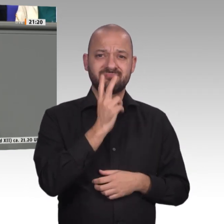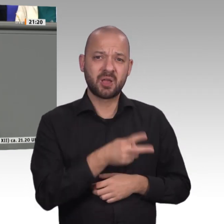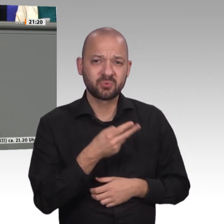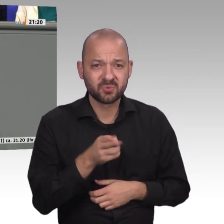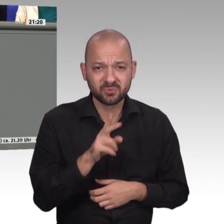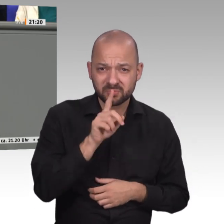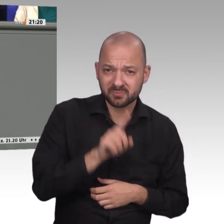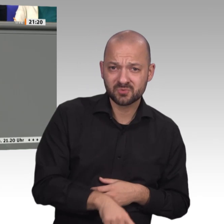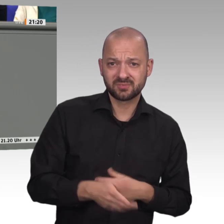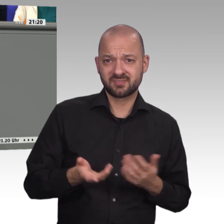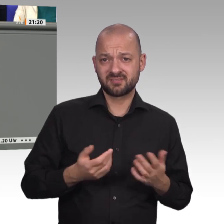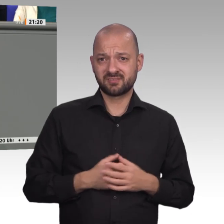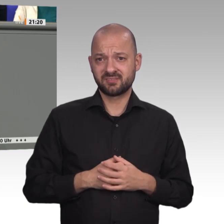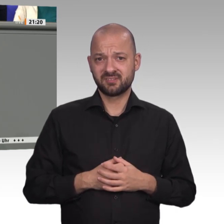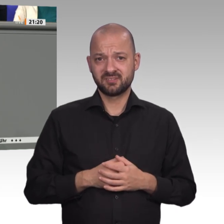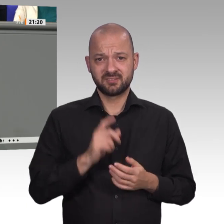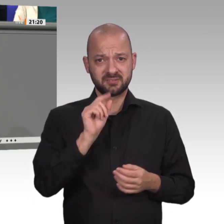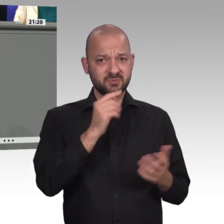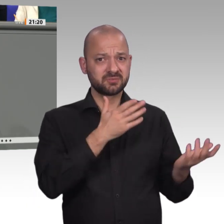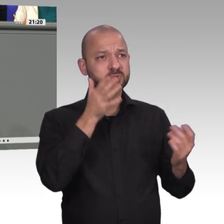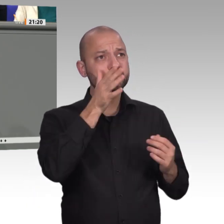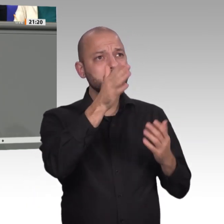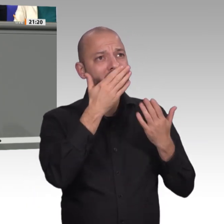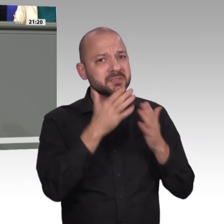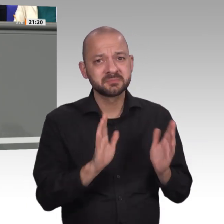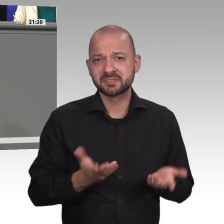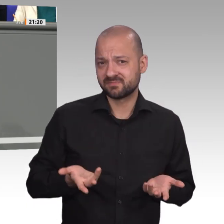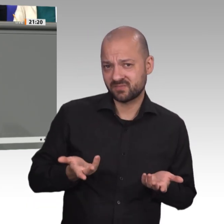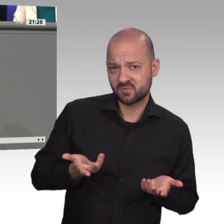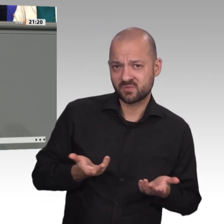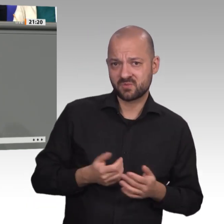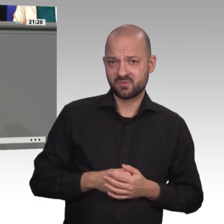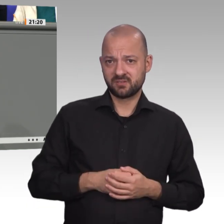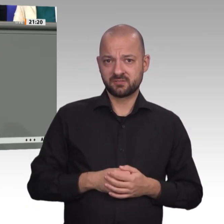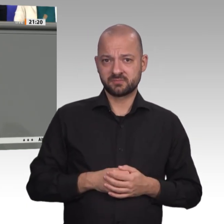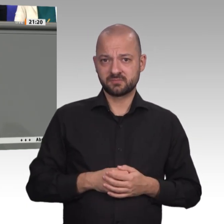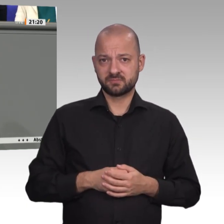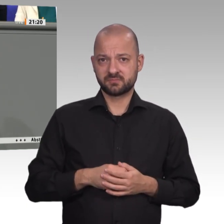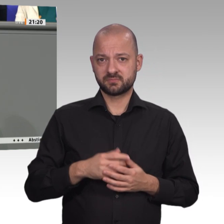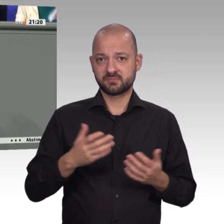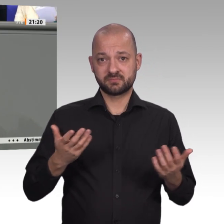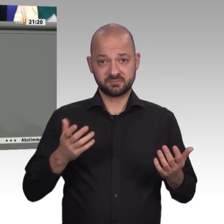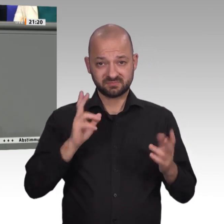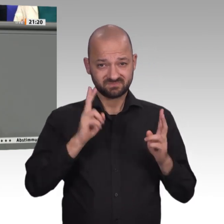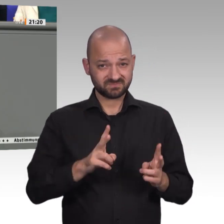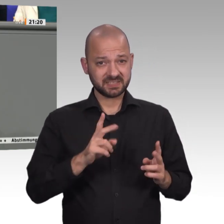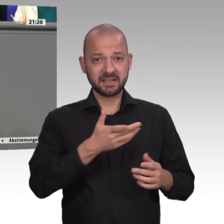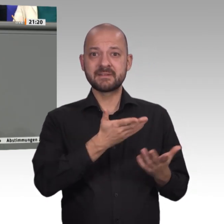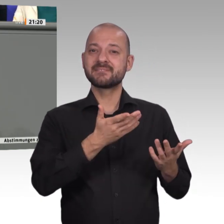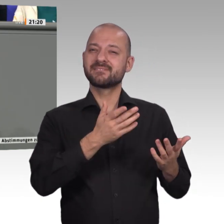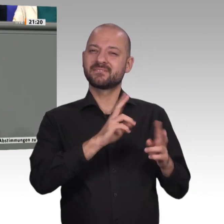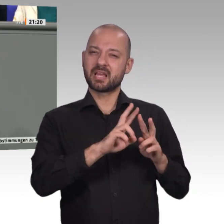mit dem Bundesteilhabegesetz sollten Alternativen geschaffen werden zu diesem Zustand, zur Arbeit